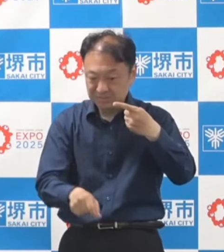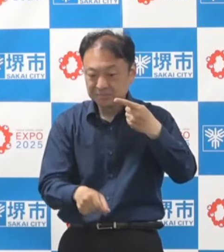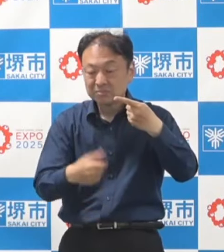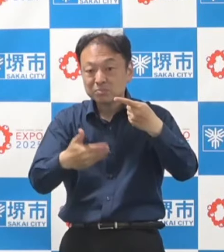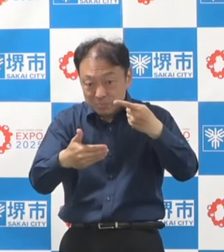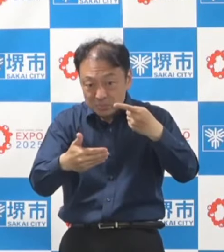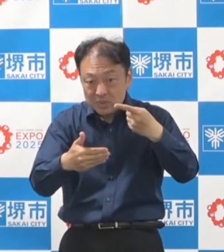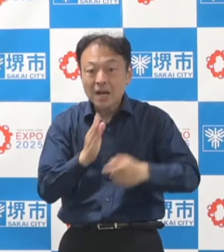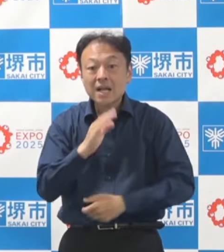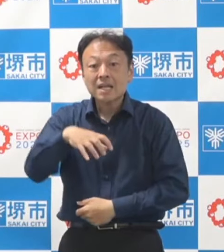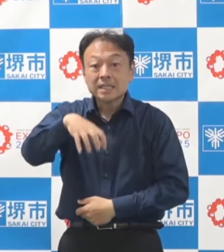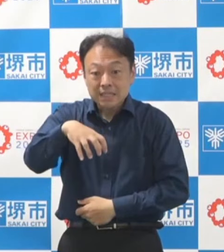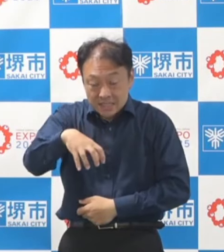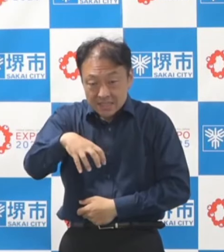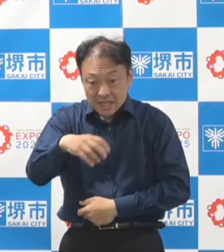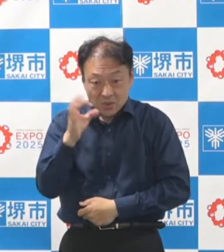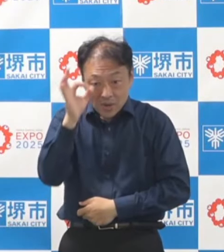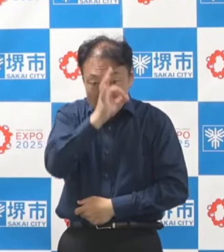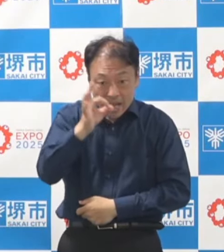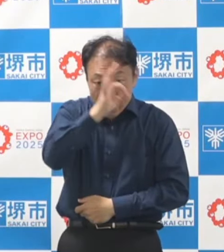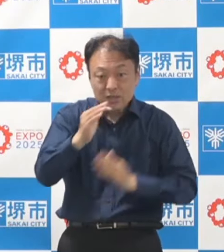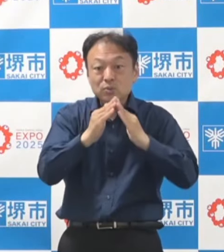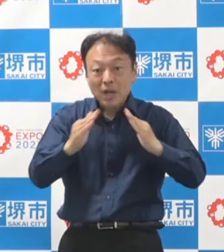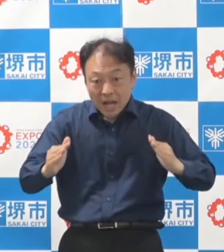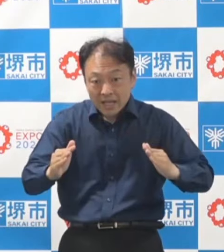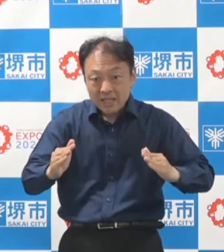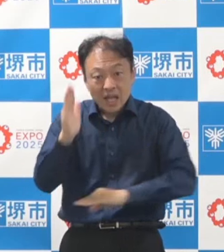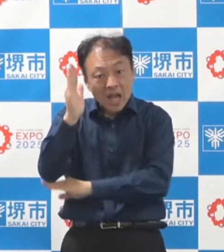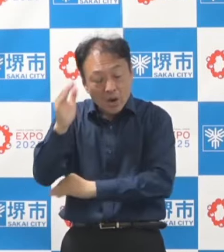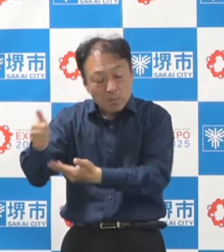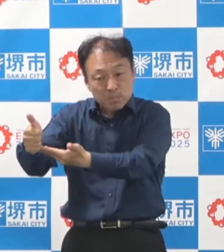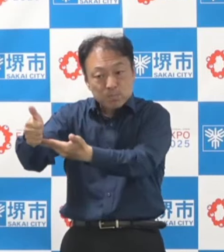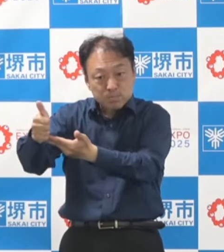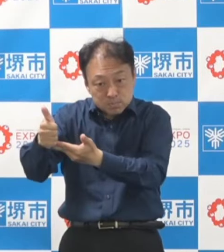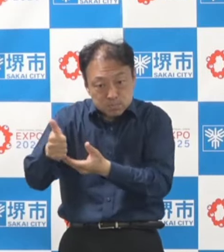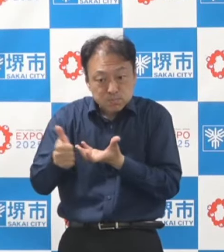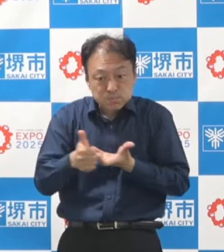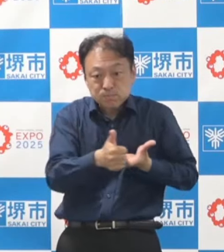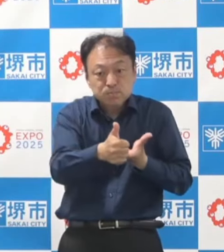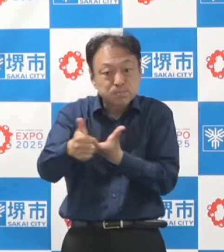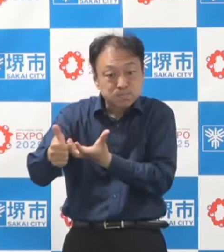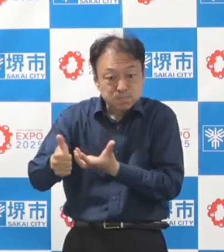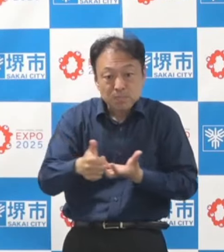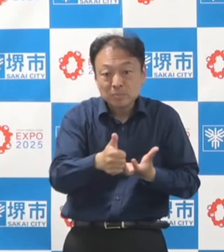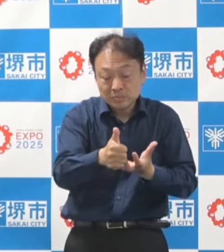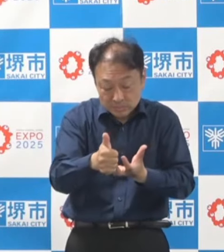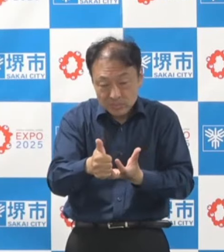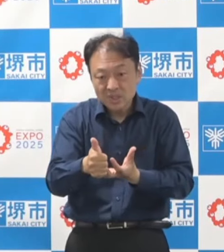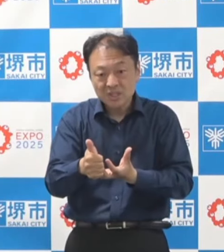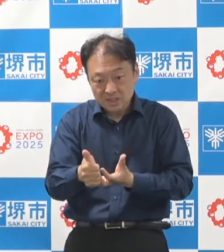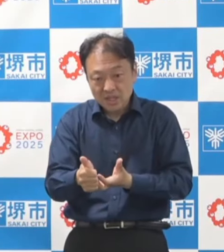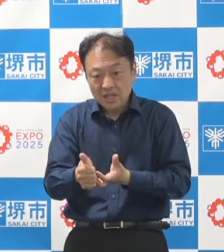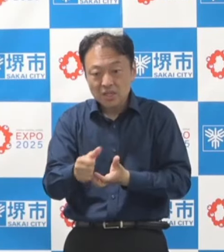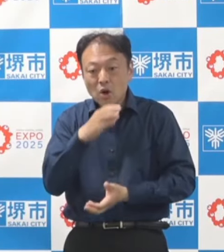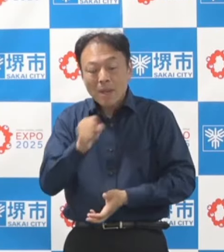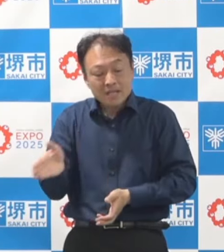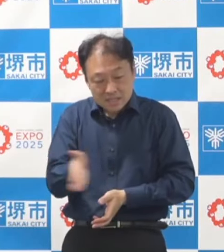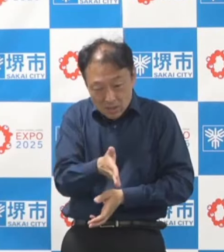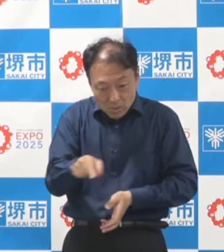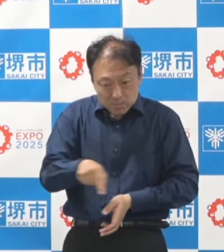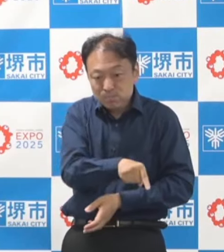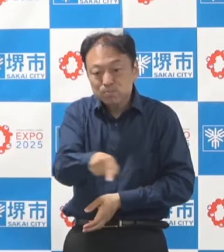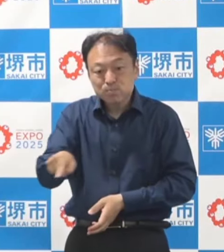徳天皇陵廃城など講師と共に巡りまして、近代周辺で行われた出来事やさまざ